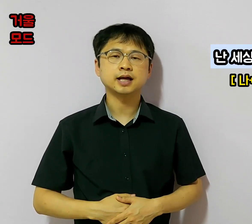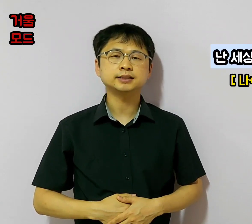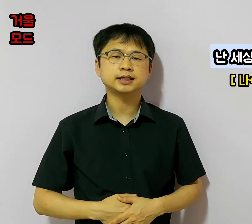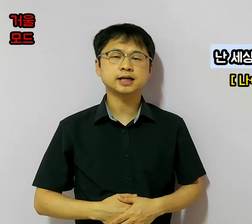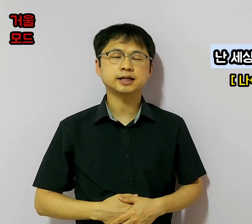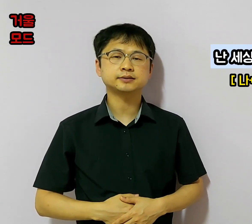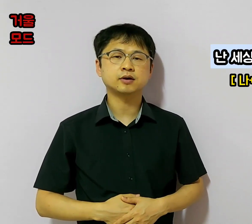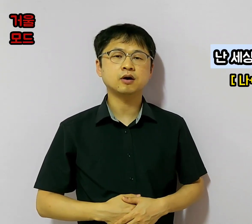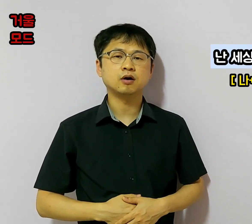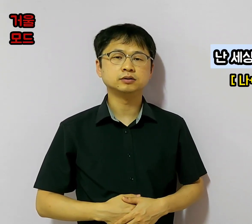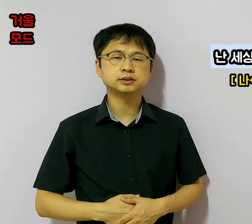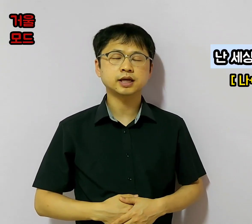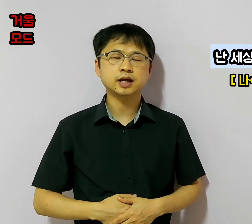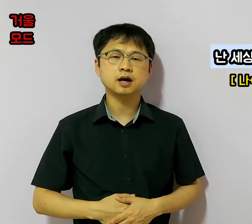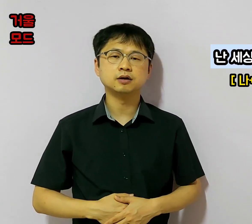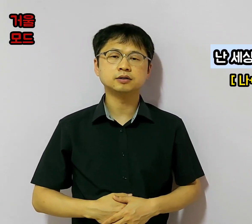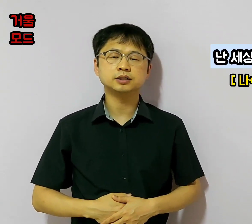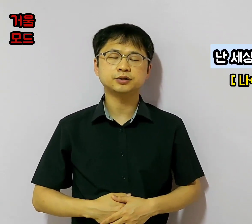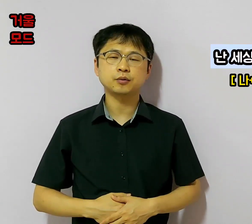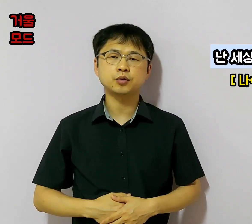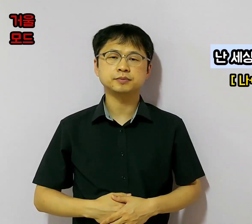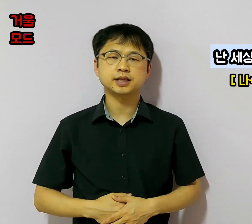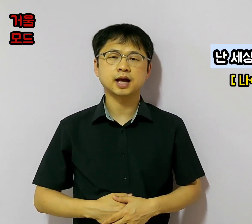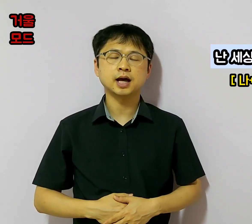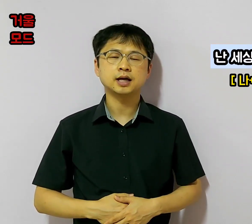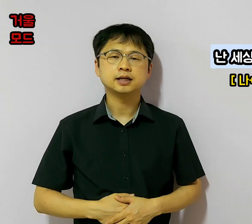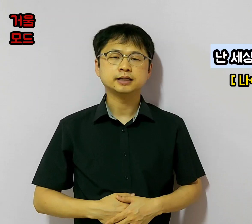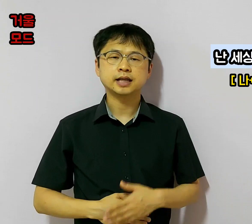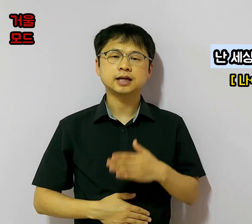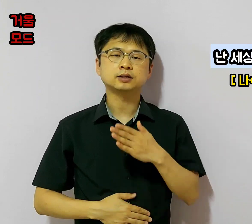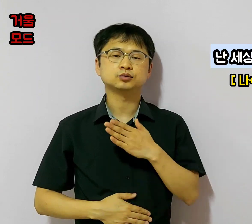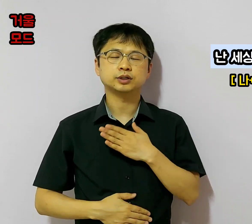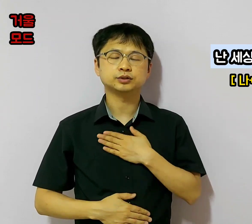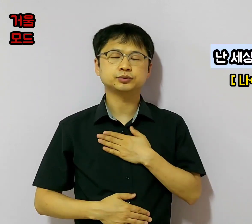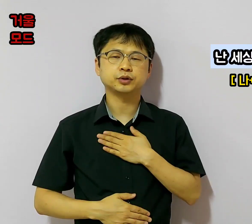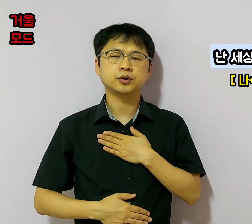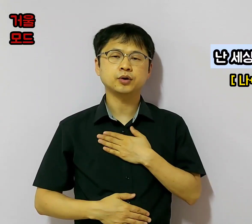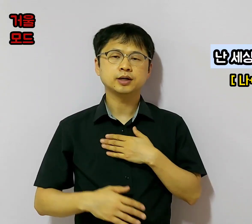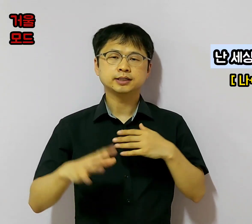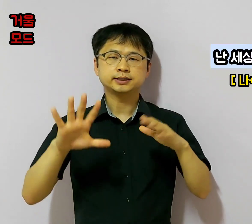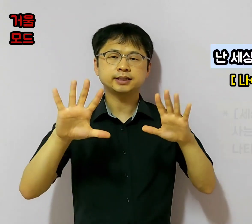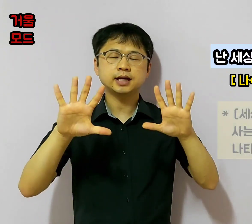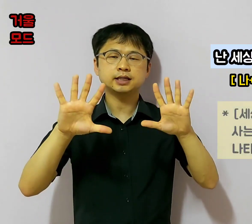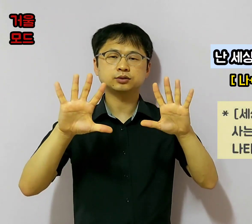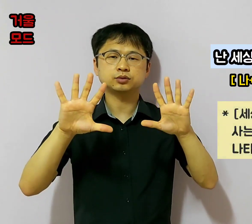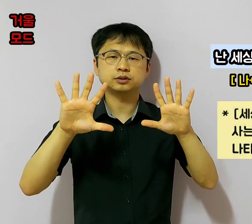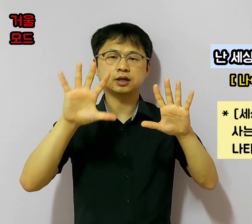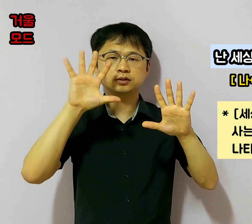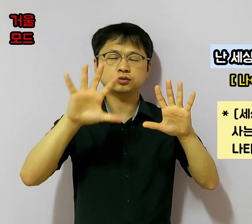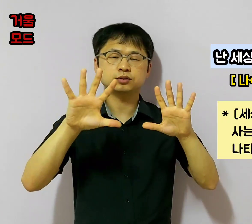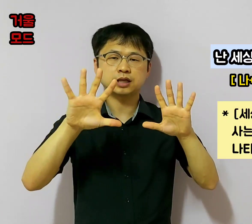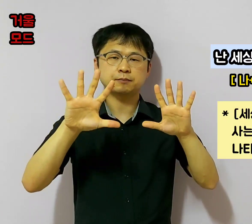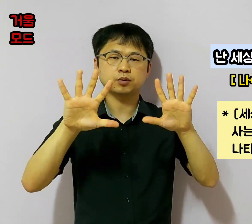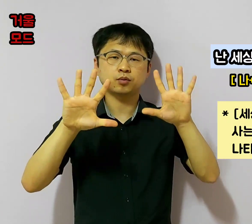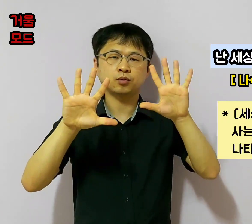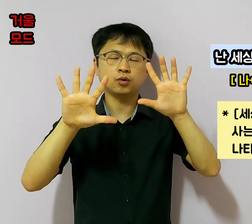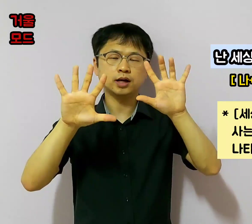난 세상에서 어느샌가 어른이 되고입니다. 나라는 수어 해주시고요. 세상이라는 수어는 한 손은 다 펴고 한